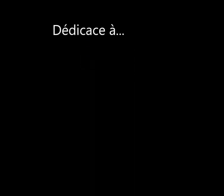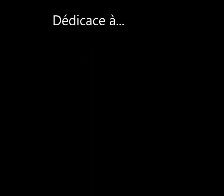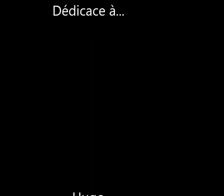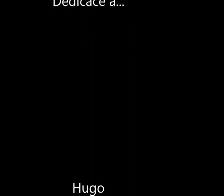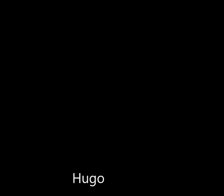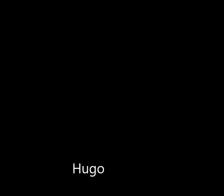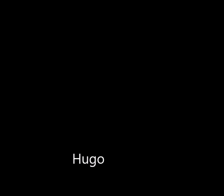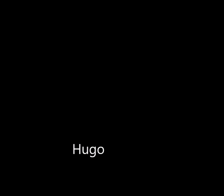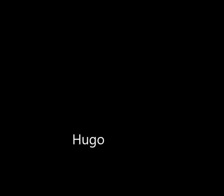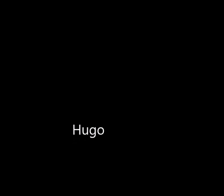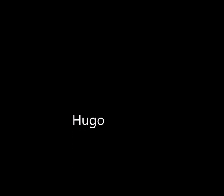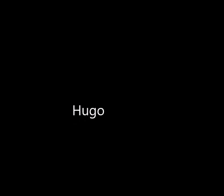Merci.